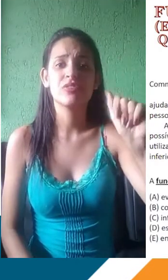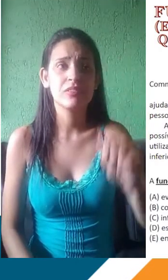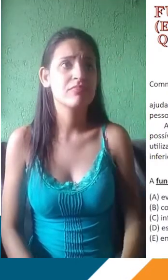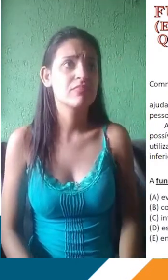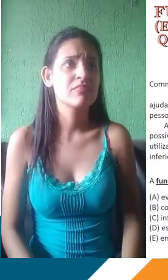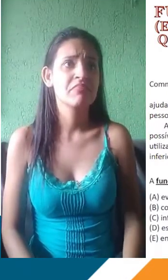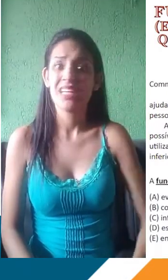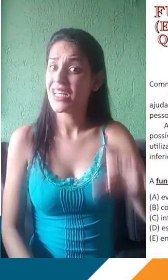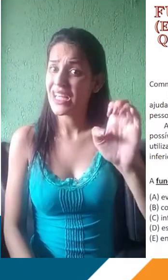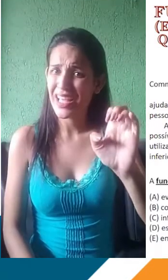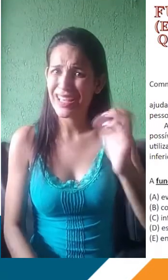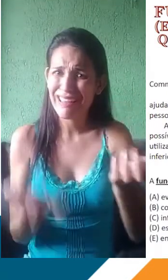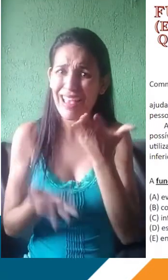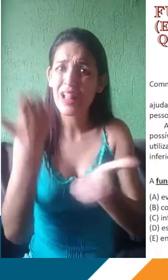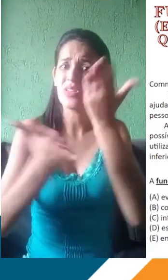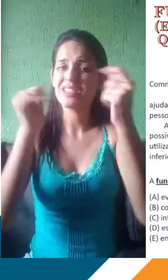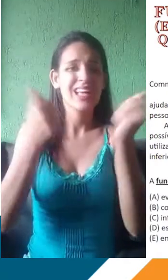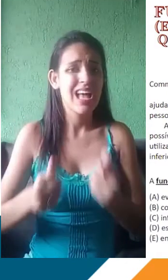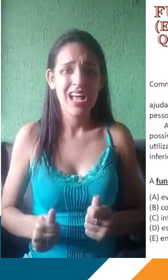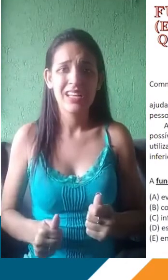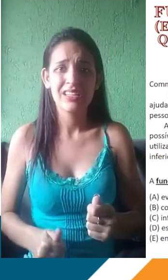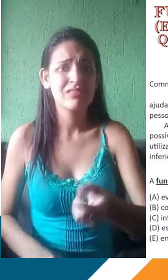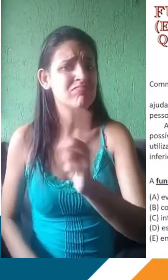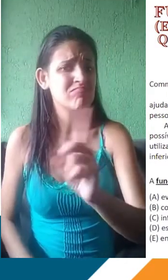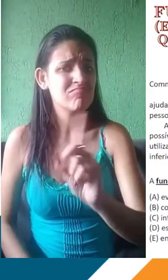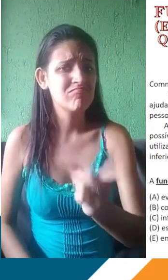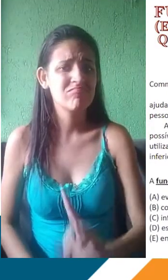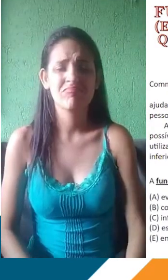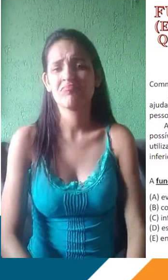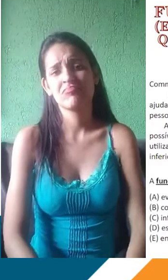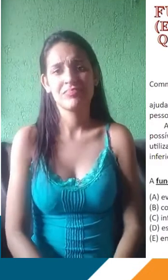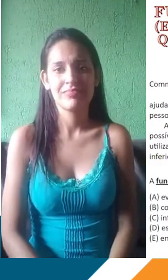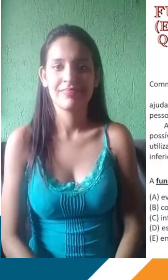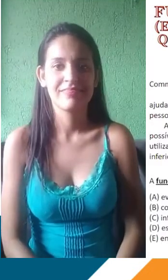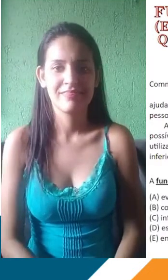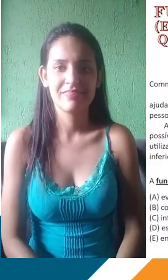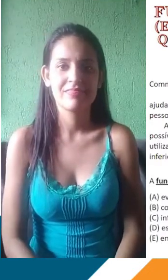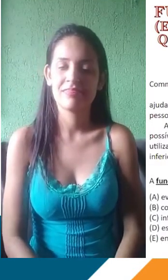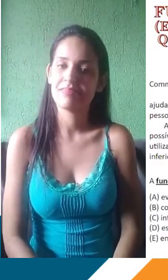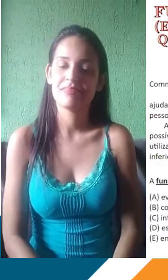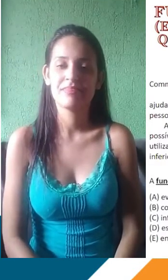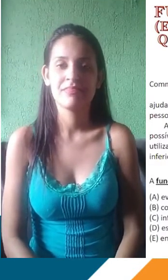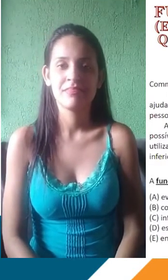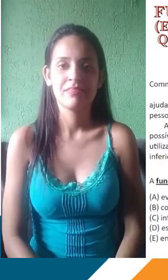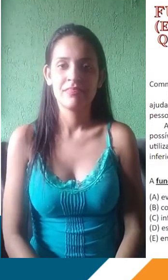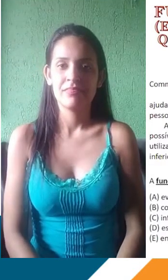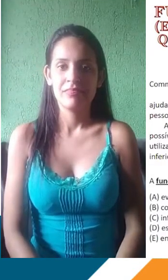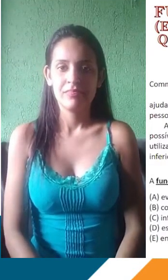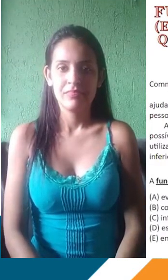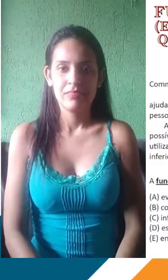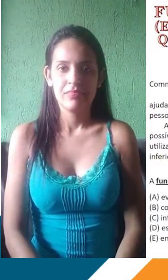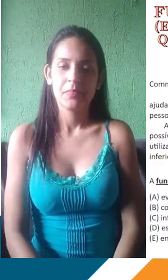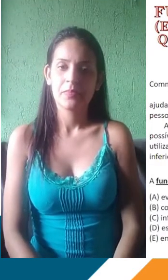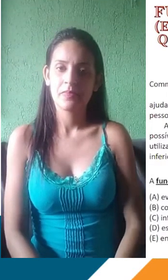enaltecer a arte, que também não é uma característica da função referencial. A função primordial da função referencial